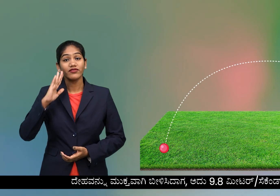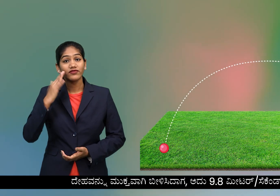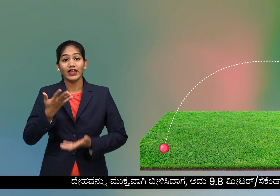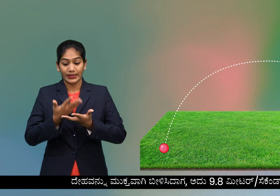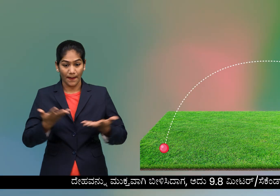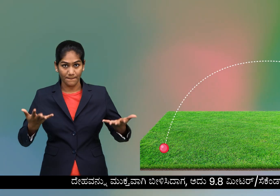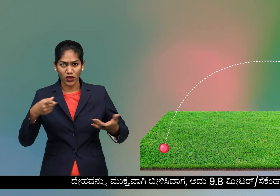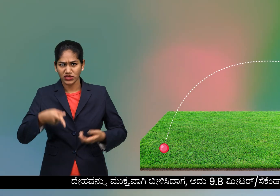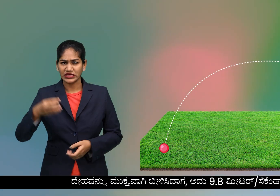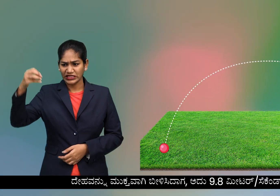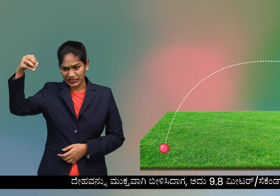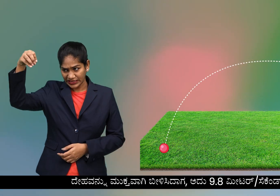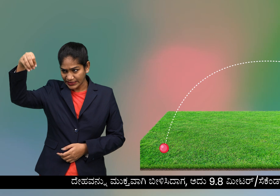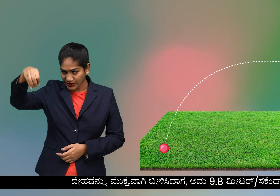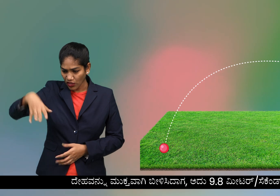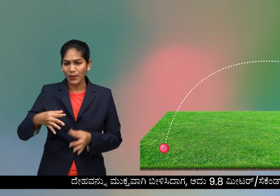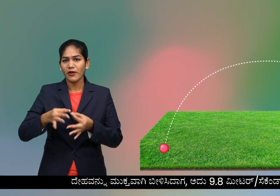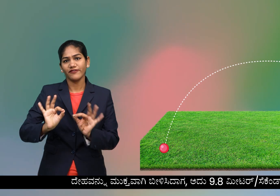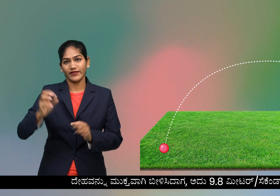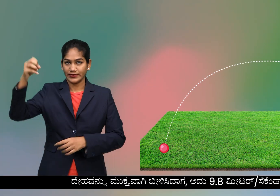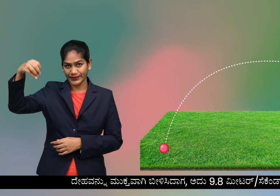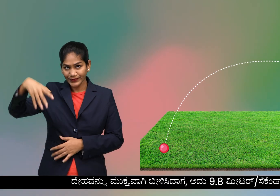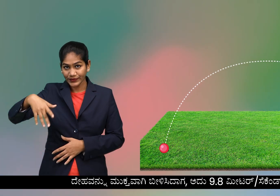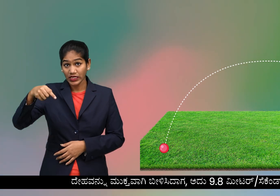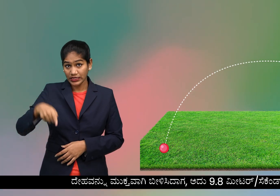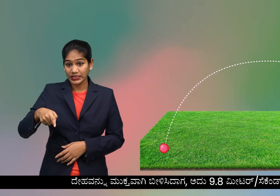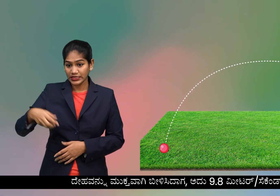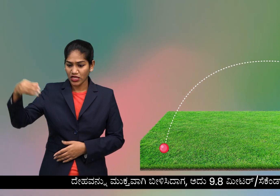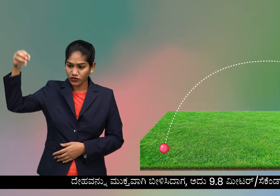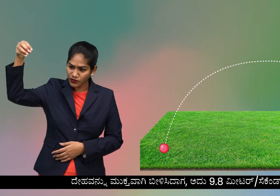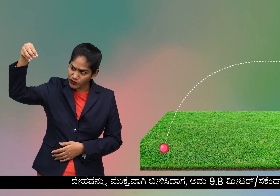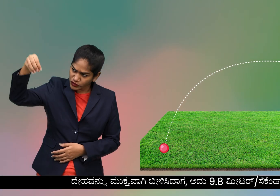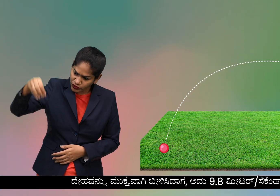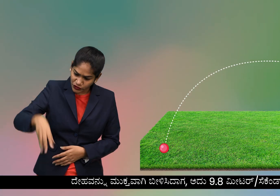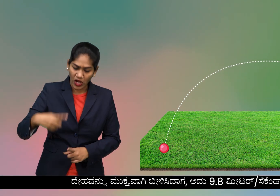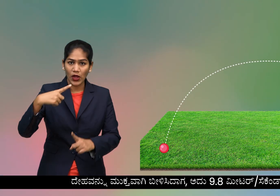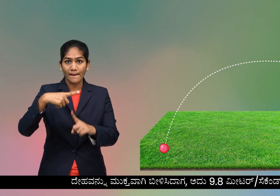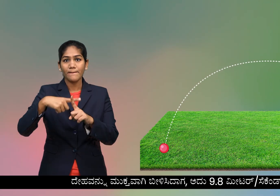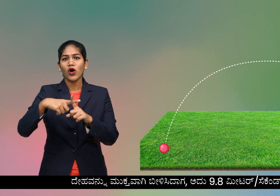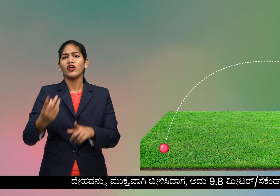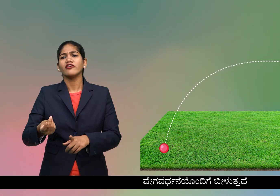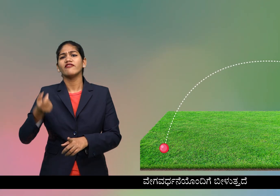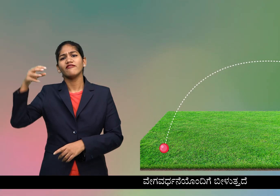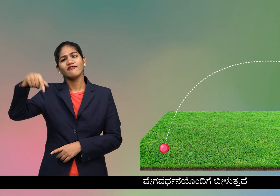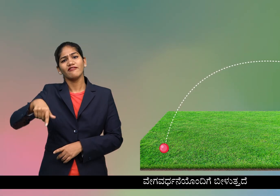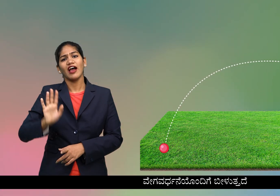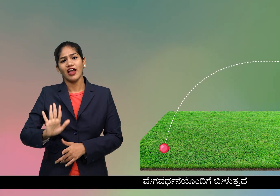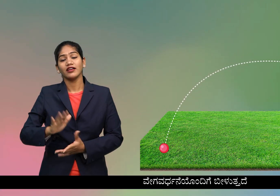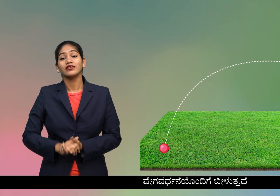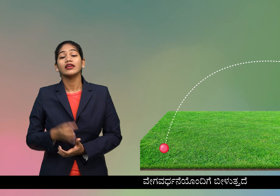ದೇಹವನ್ನು ಮುಕ್ತವಾಗಿ ಬೀಳಿಸಿದಾಗ ಅದು 9.8 ಮೀಟರ್ ಸೆಕೆಂಡು 2 ಧನಾತ್ಮಕ ವೇಗವರ್ಧನೆಯೊಂದಿಗೆ